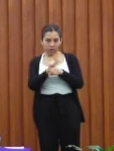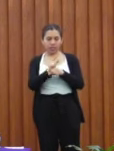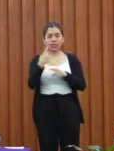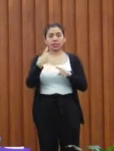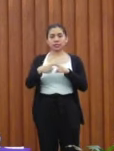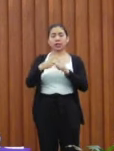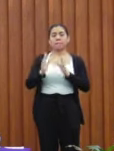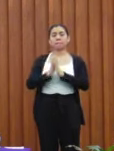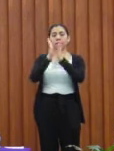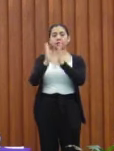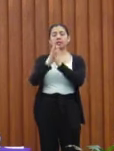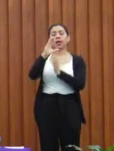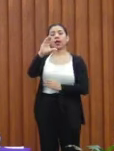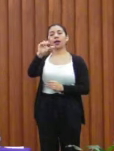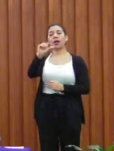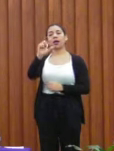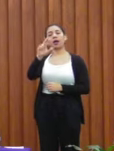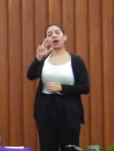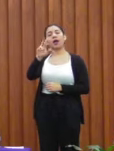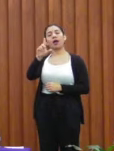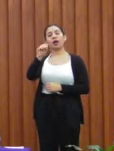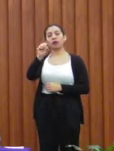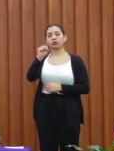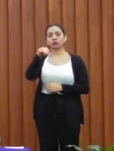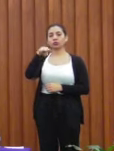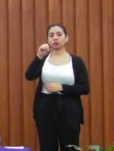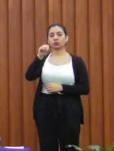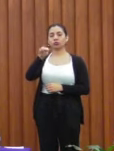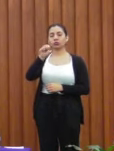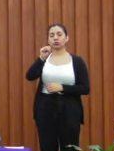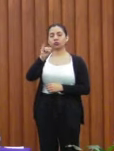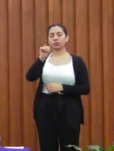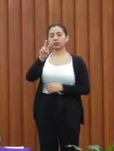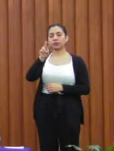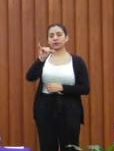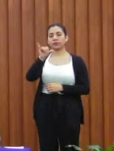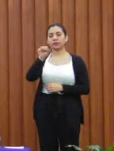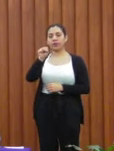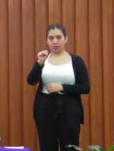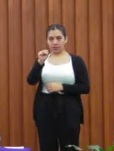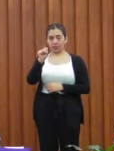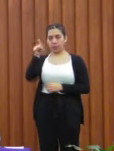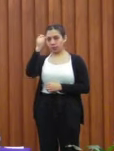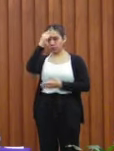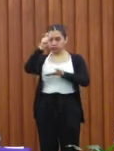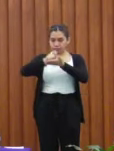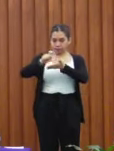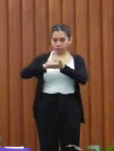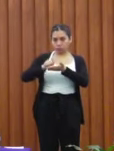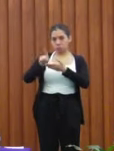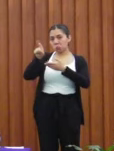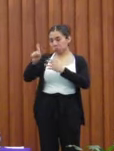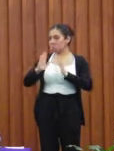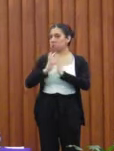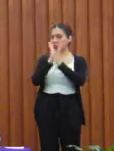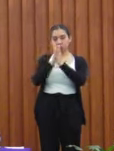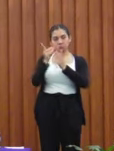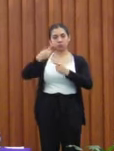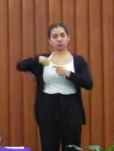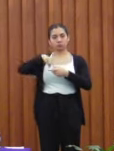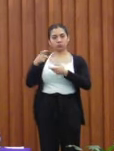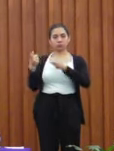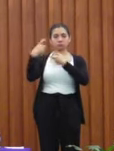Monsiváis, escritores que nos acompañó en muchas conferencias de prensa. Y fuimos posicionando el tema en los medios de comunicación con la